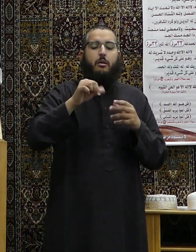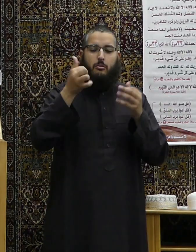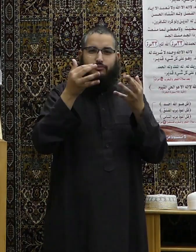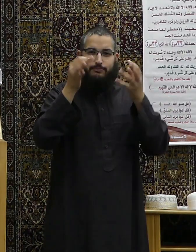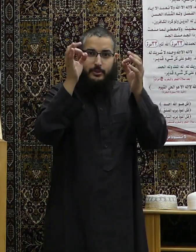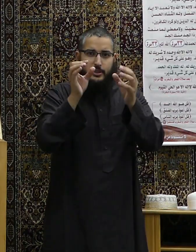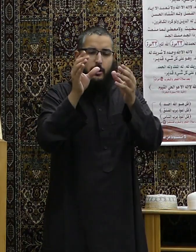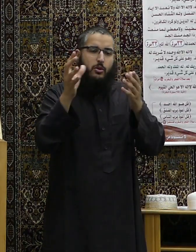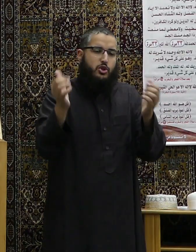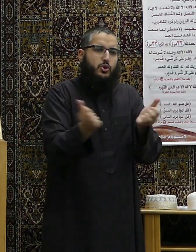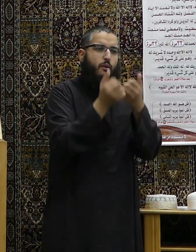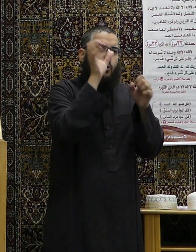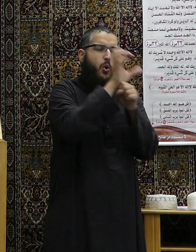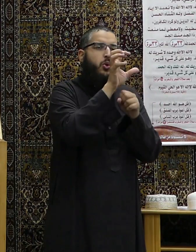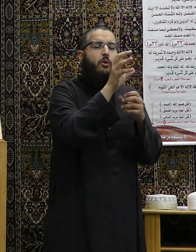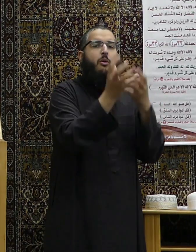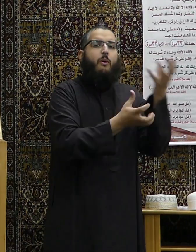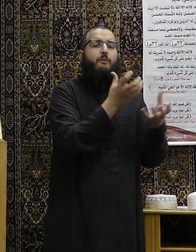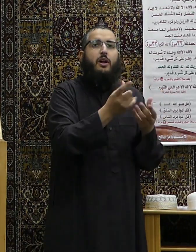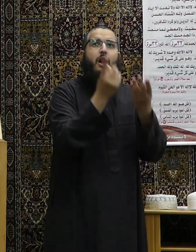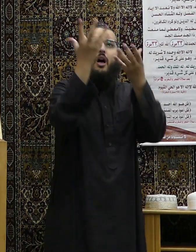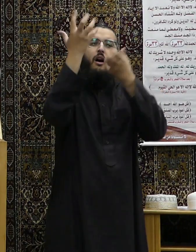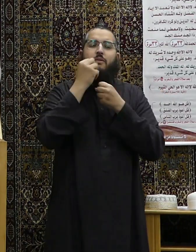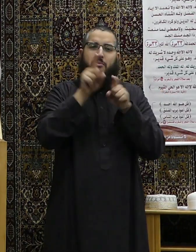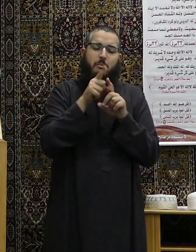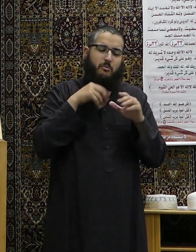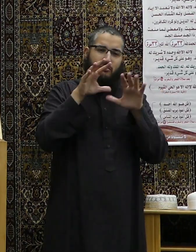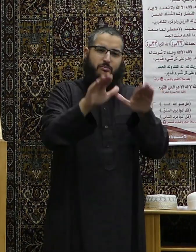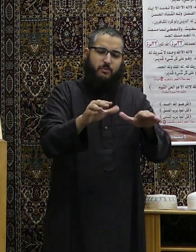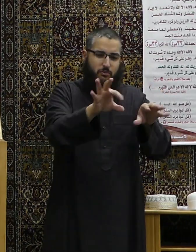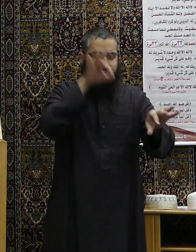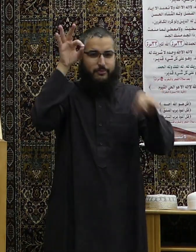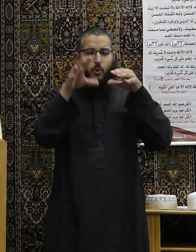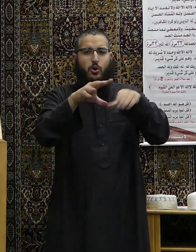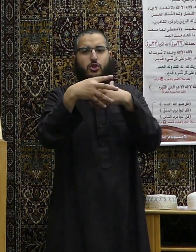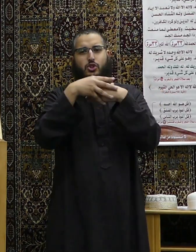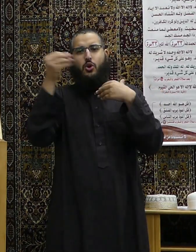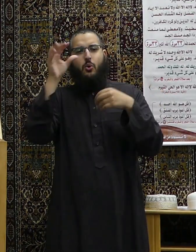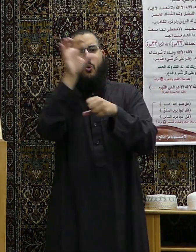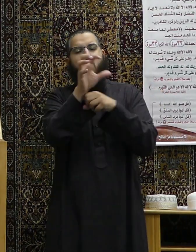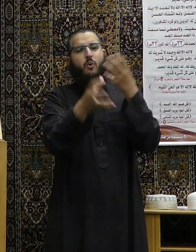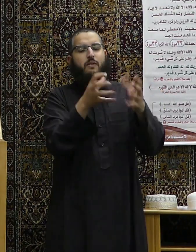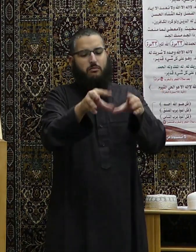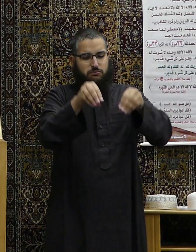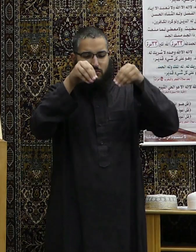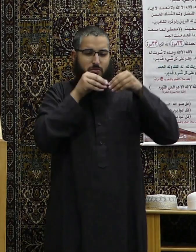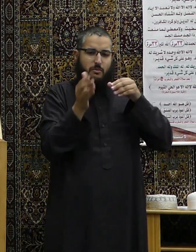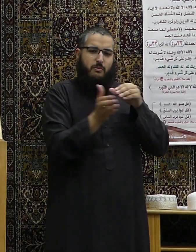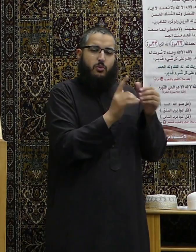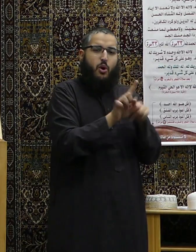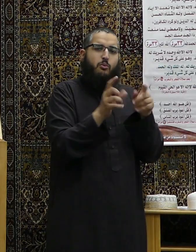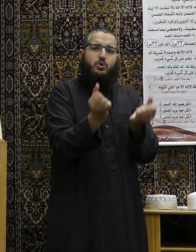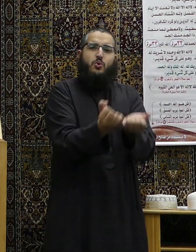nombre de personnes. Qu'Allah subhanahu wa ta'ala nous affranchisse du feu de l'enfer. Mes chers frères et sœurs, le prophète alayhi salatu